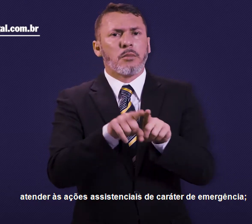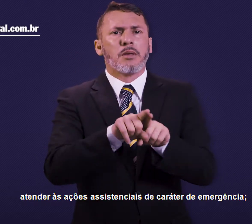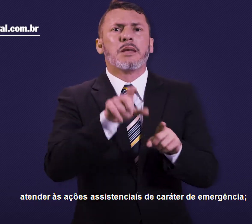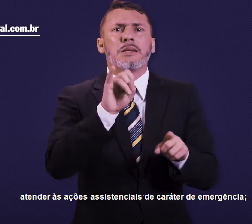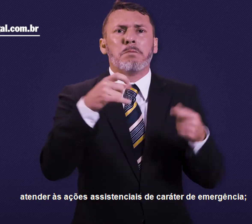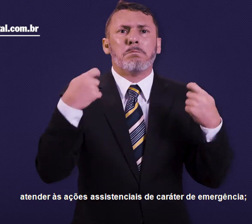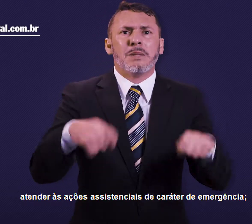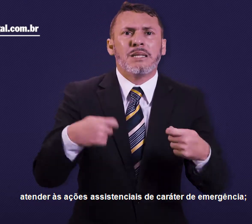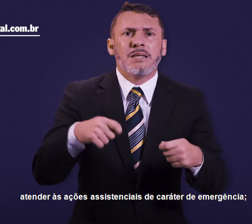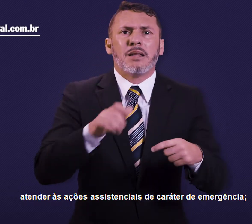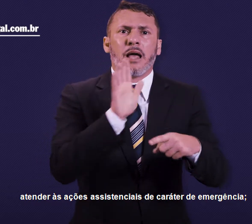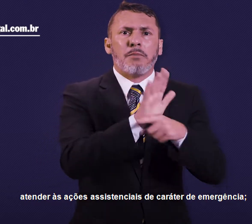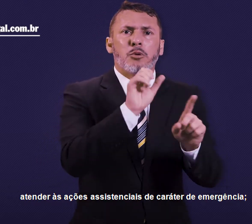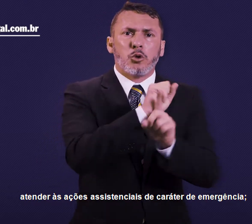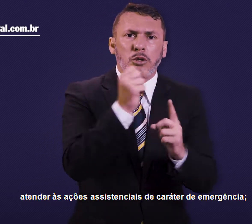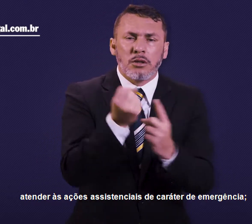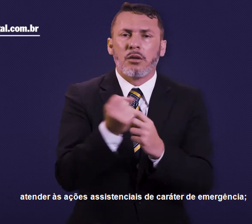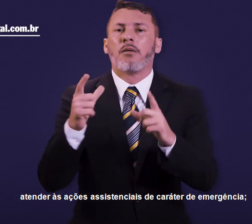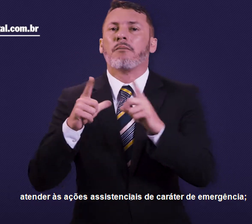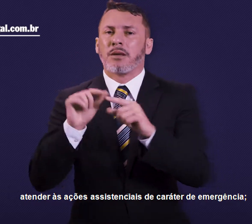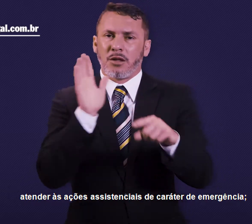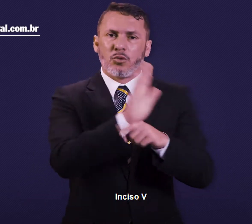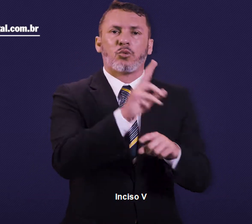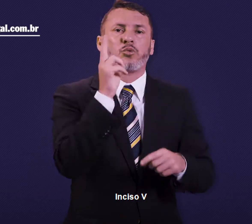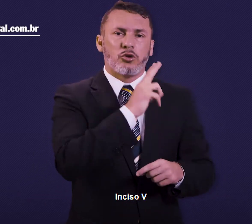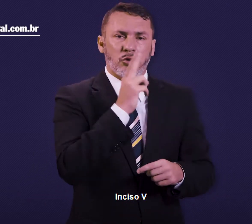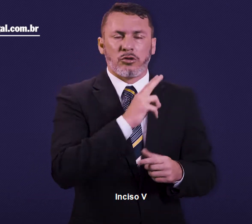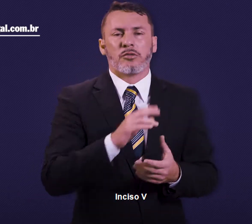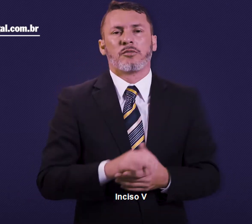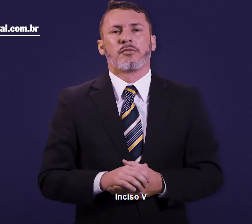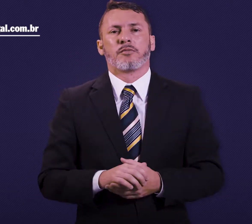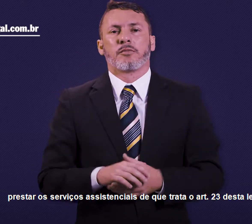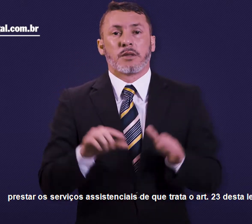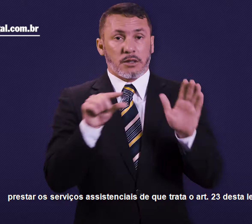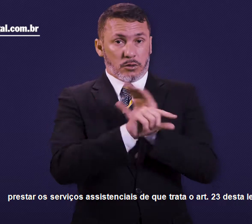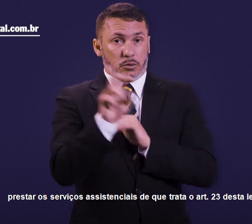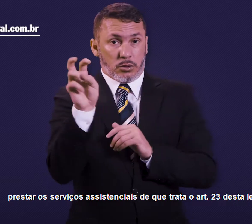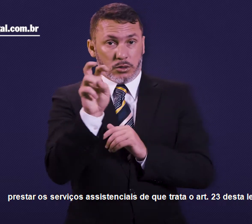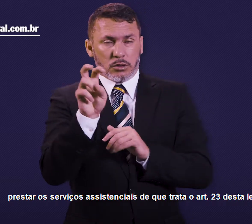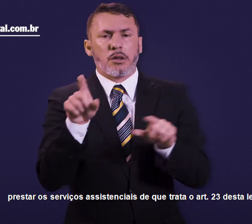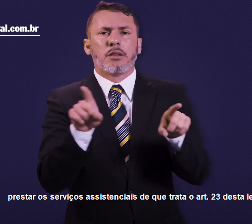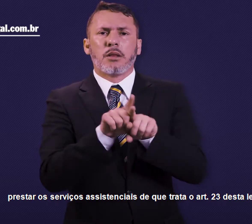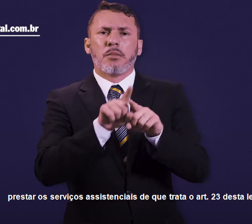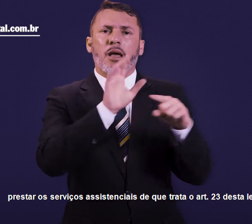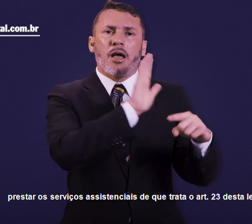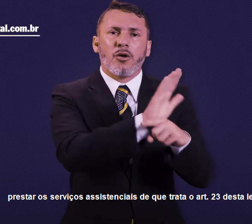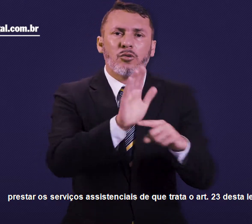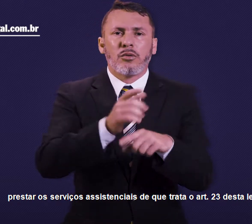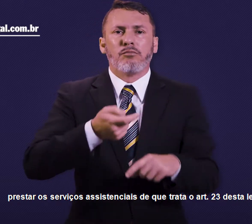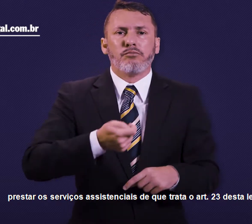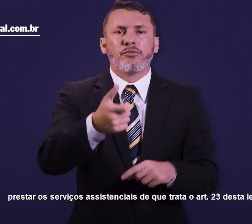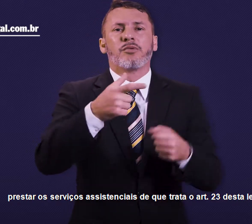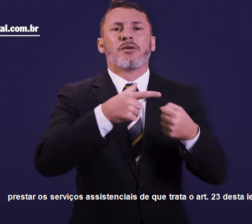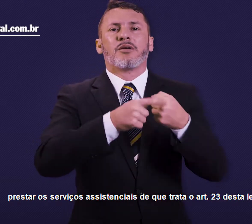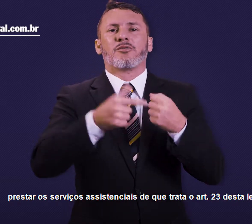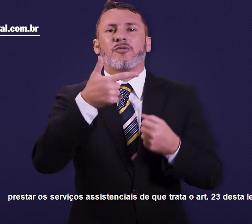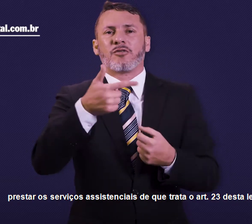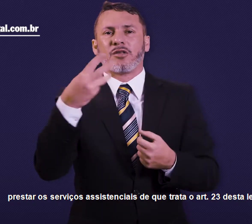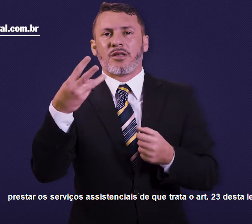ações assistenciais de caráter de emergência. Inciso 5. Prestar os serviços assistenciais de que trata o artigo 23